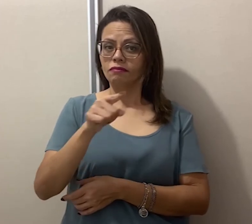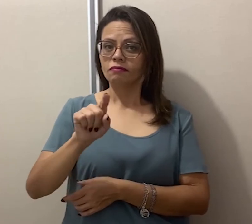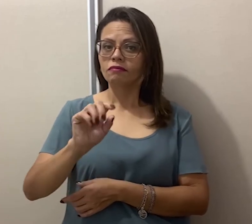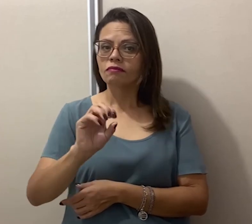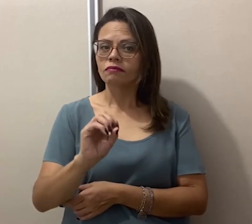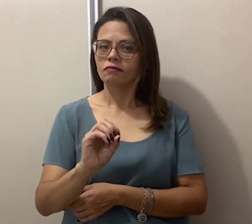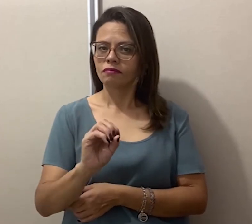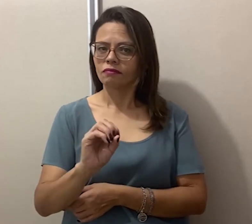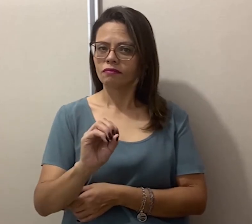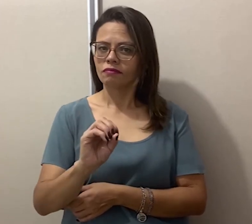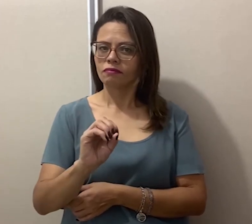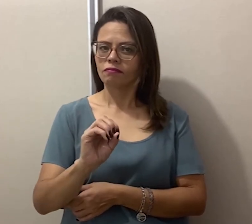incorporação.